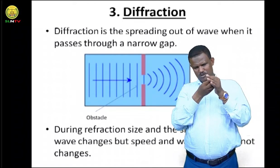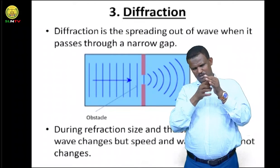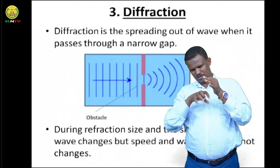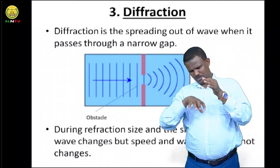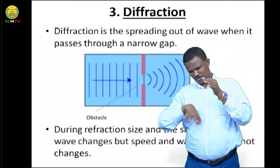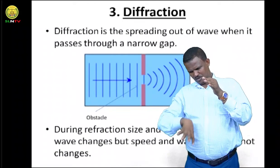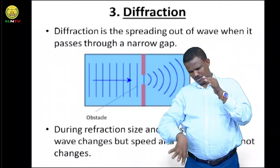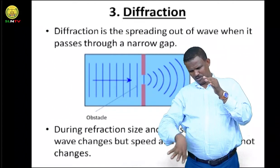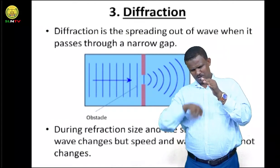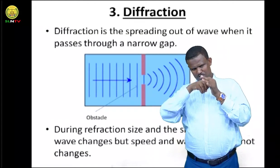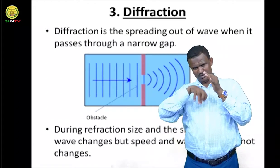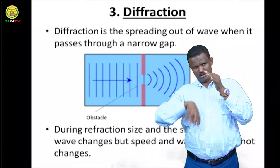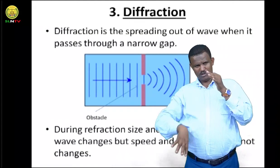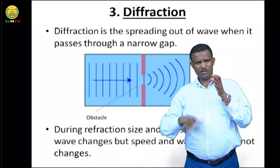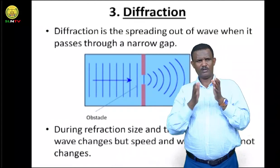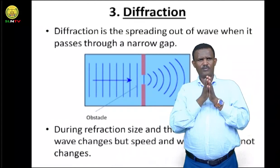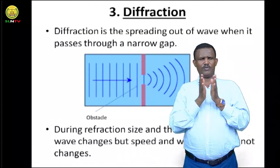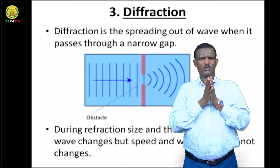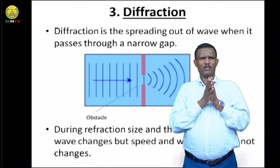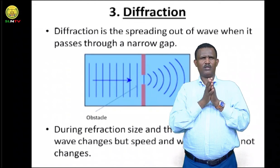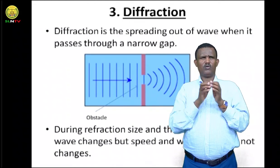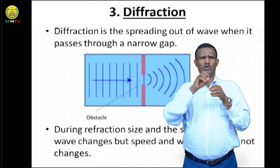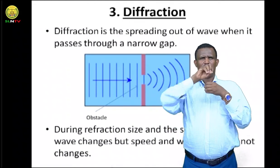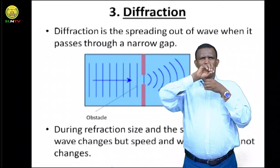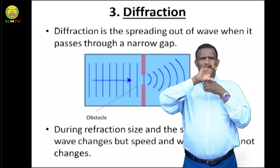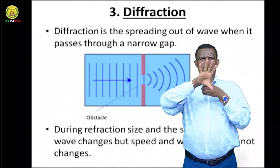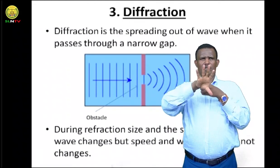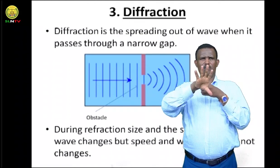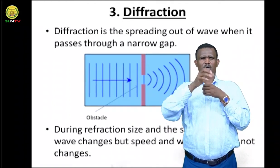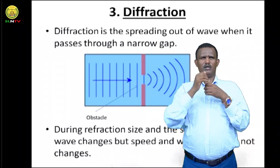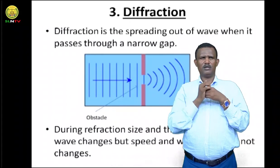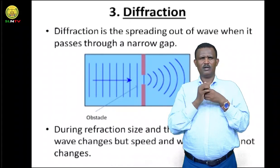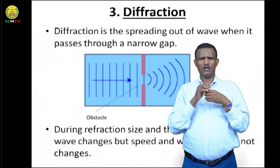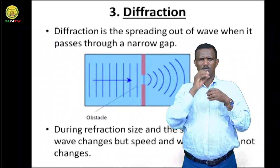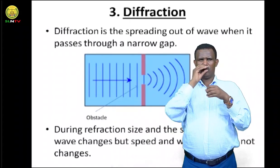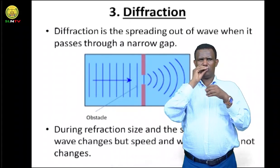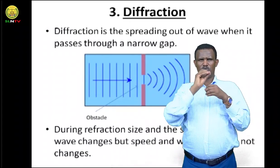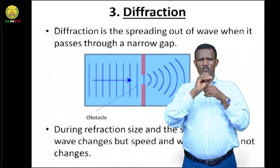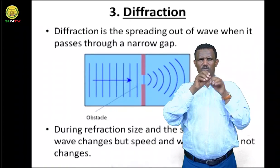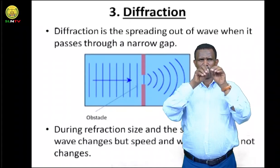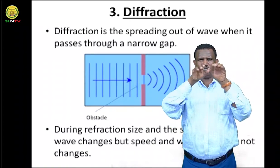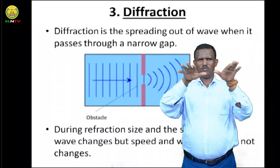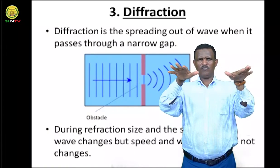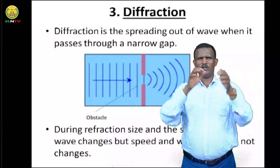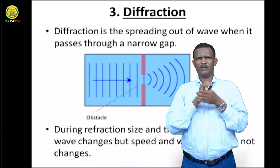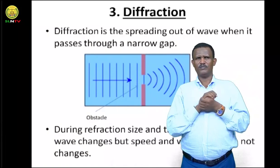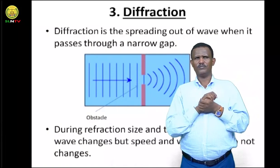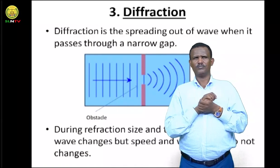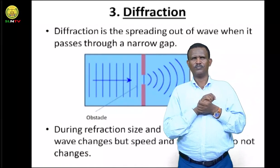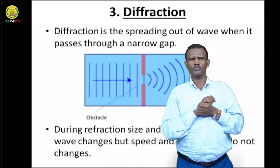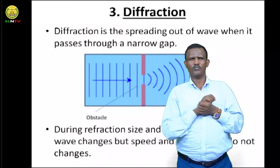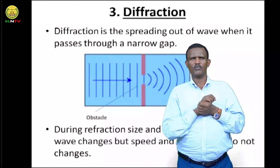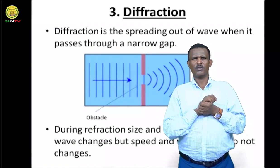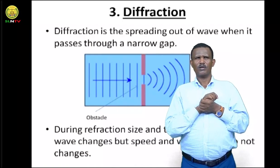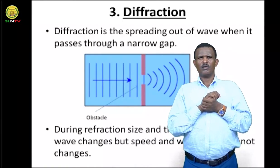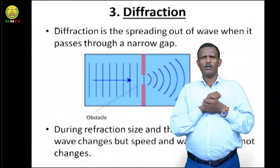baahay oo ballaadhay marka waxaa la yidhahdaa gadaal baah baa la yidhahdaa diffraction diffractionku waa baahid ay samaysay wiifku markay ka